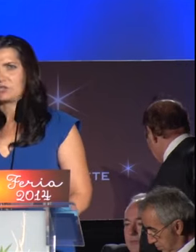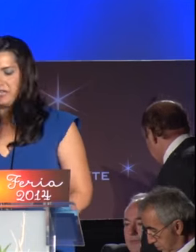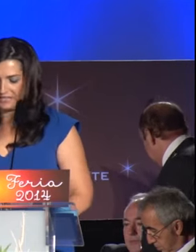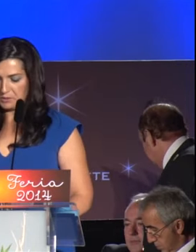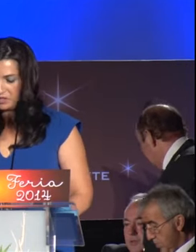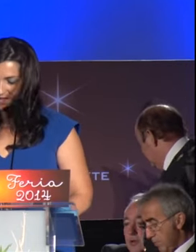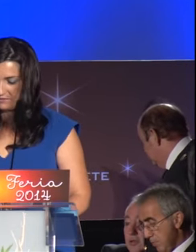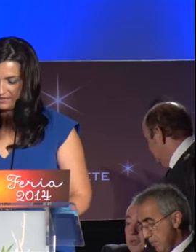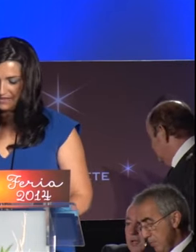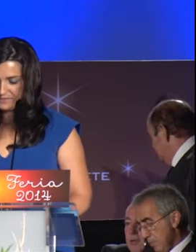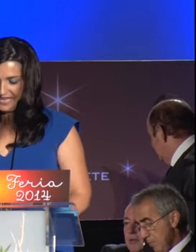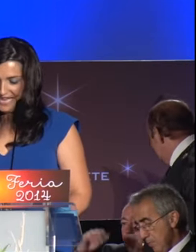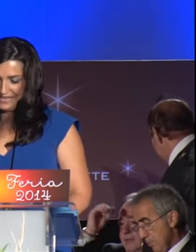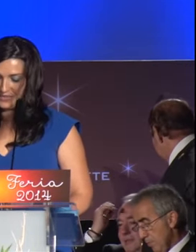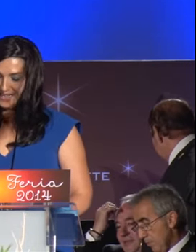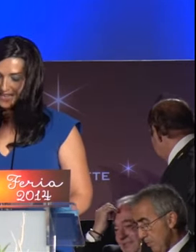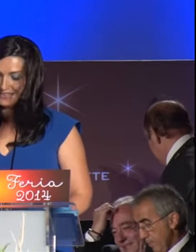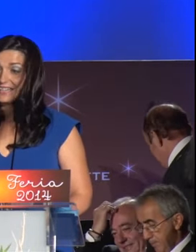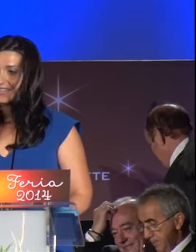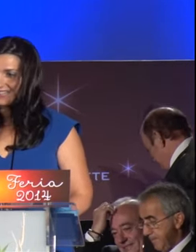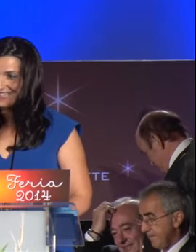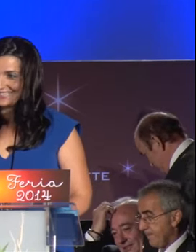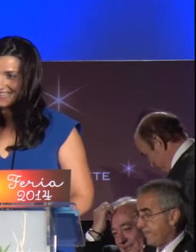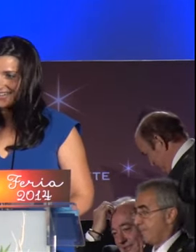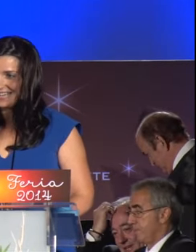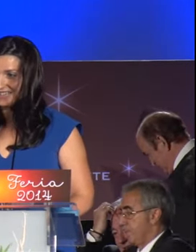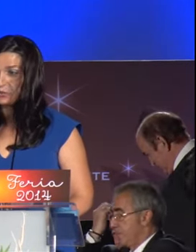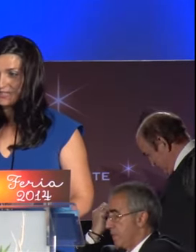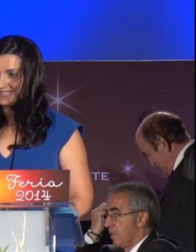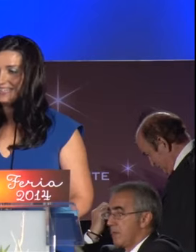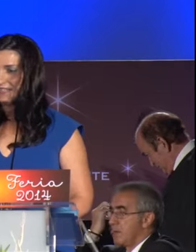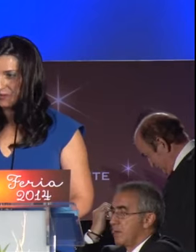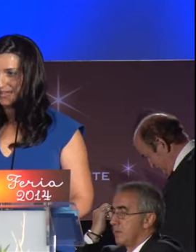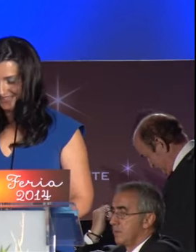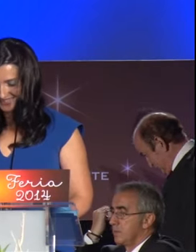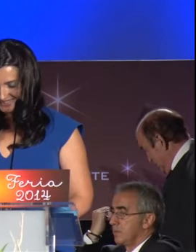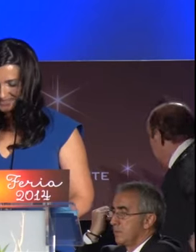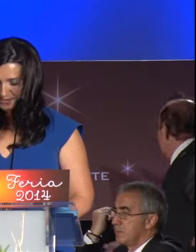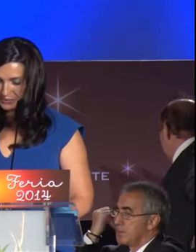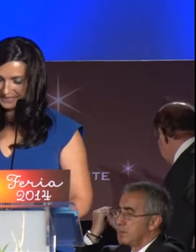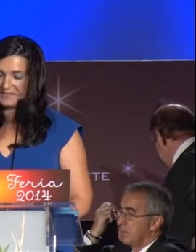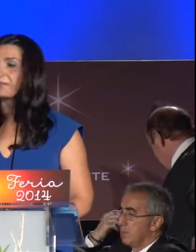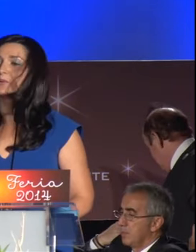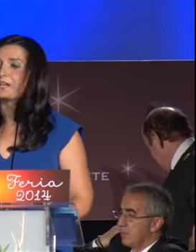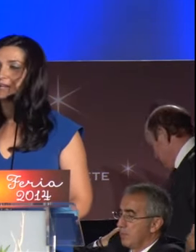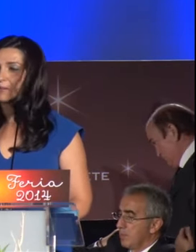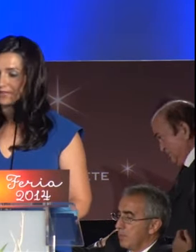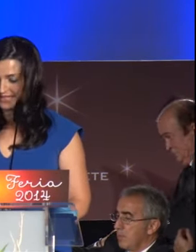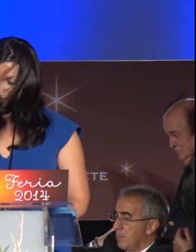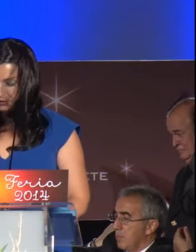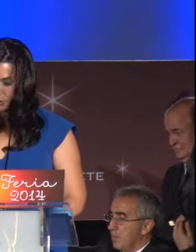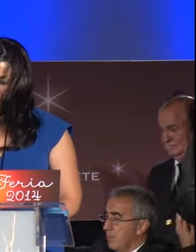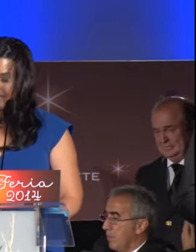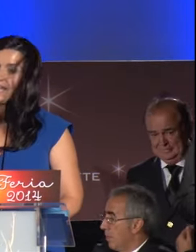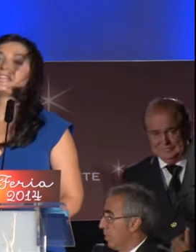a estas horas aproximadamente, nuestra querida alcaldesa tendrá la suerte, y digo bien, la grandísima suerte, de poder abrir la